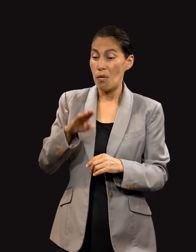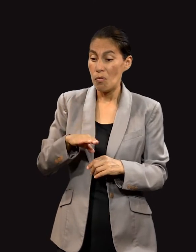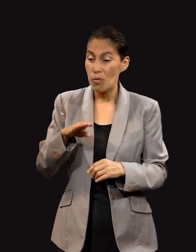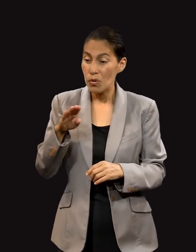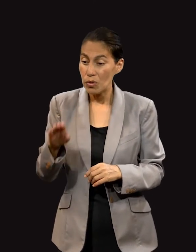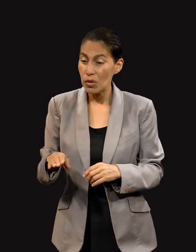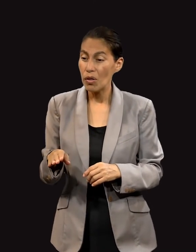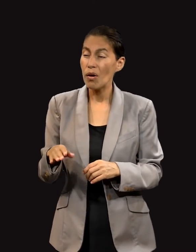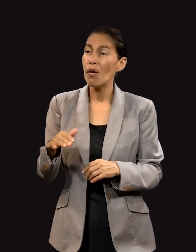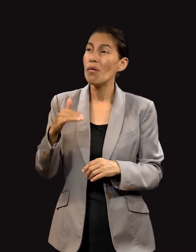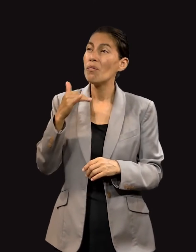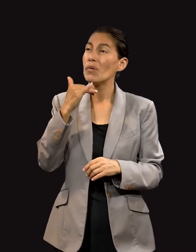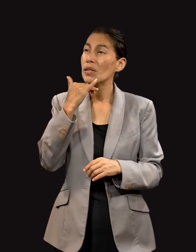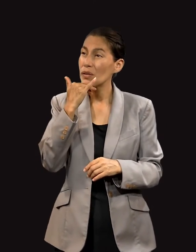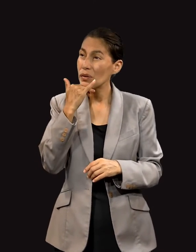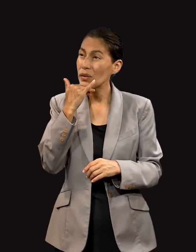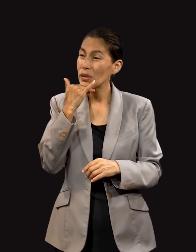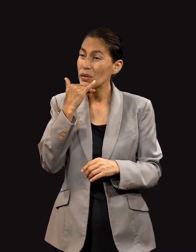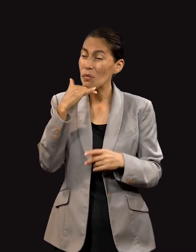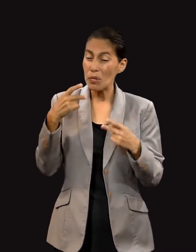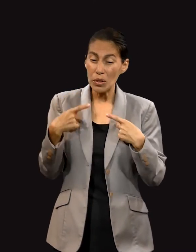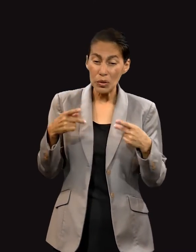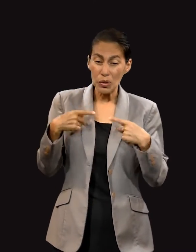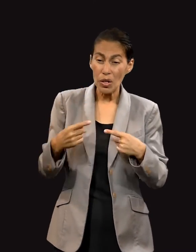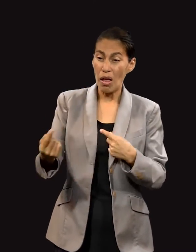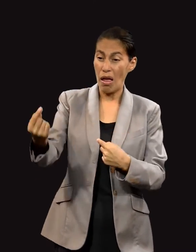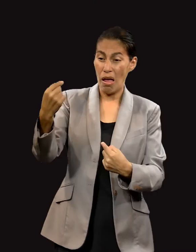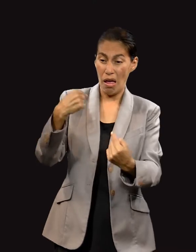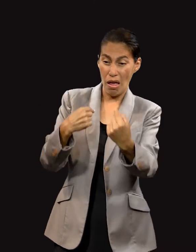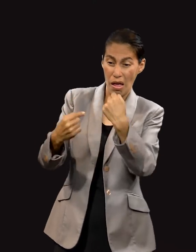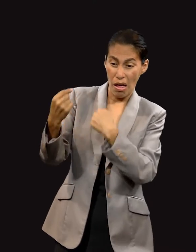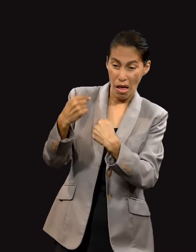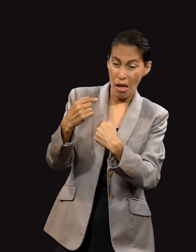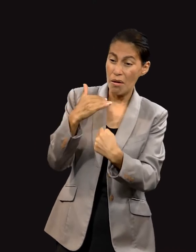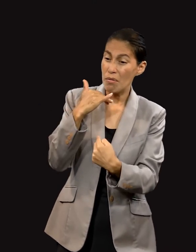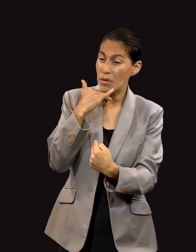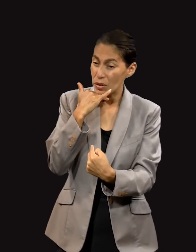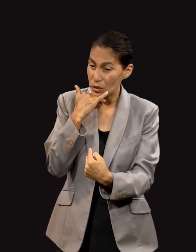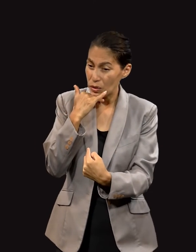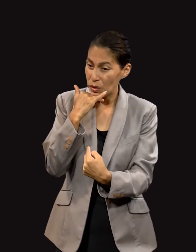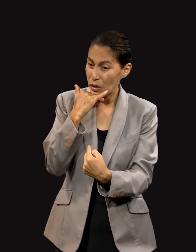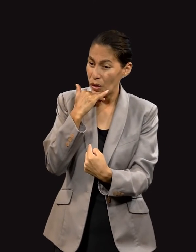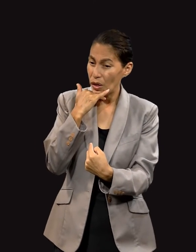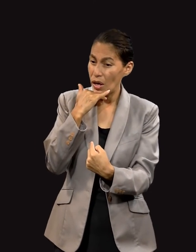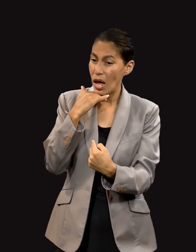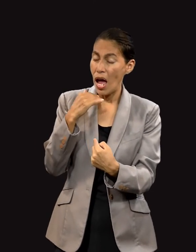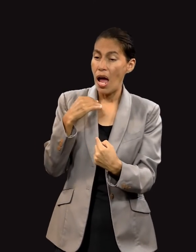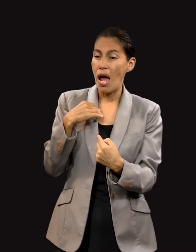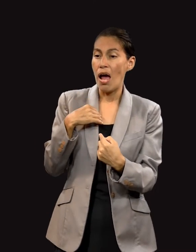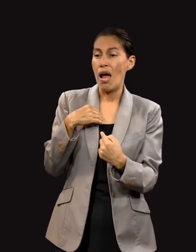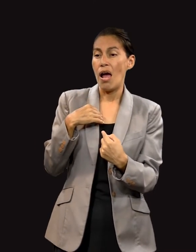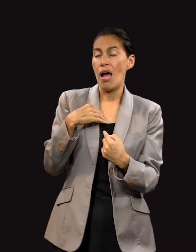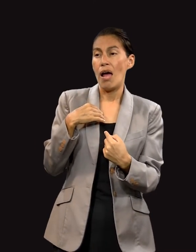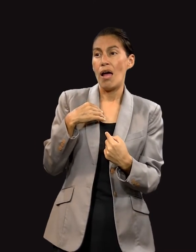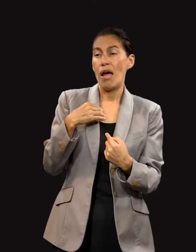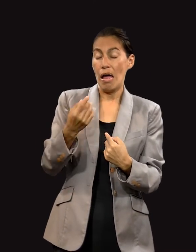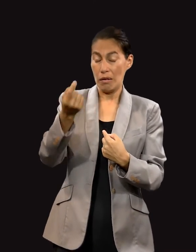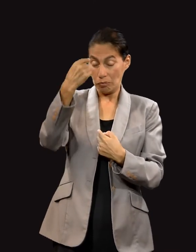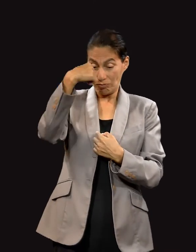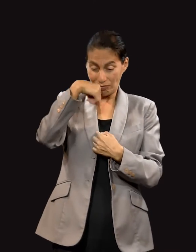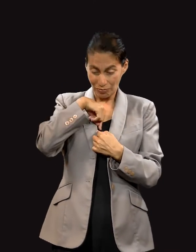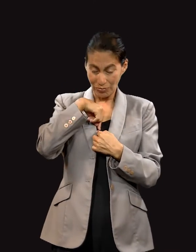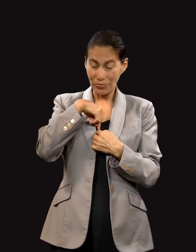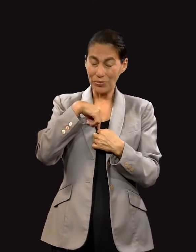los que le hicieron. Amén. En paz. Y perdonándose a ella misma. Eso fue hermoso porque ella misma